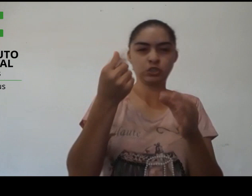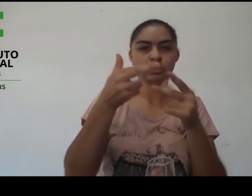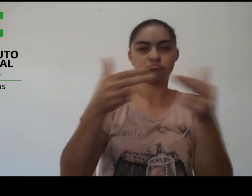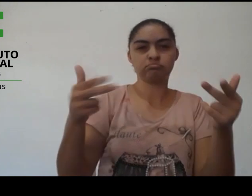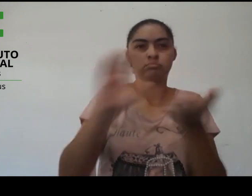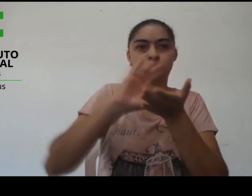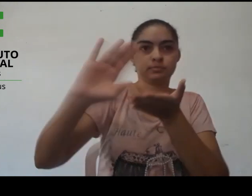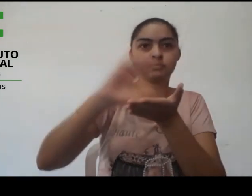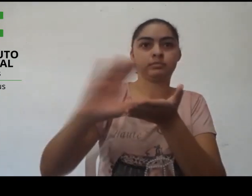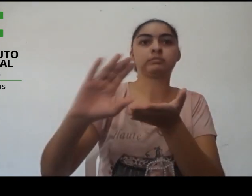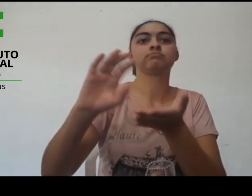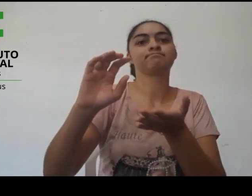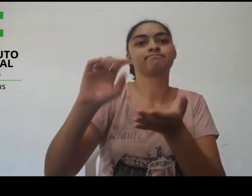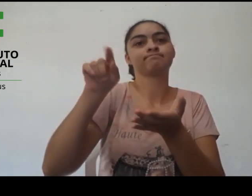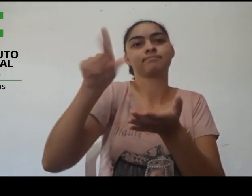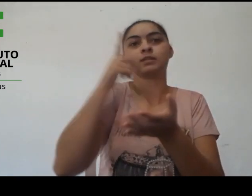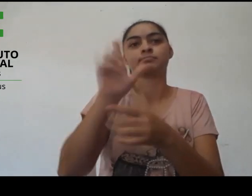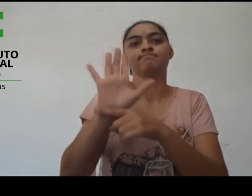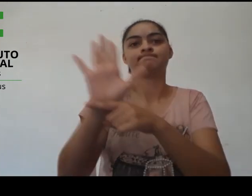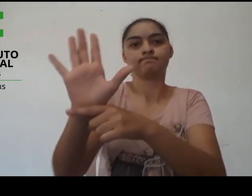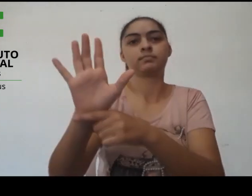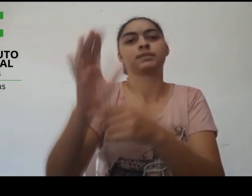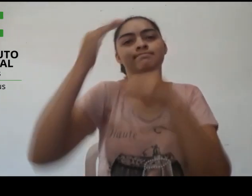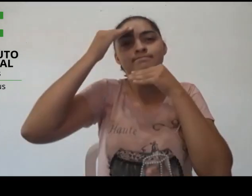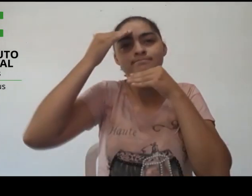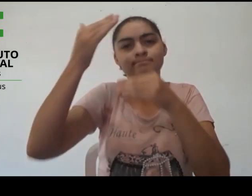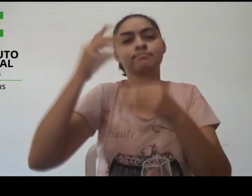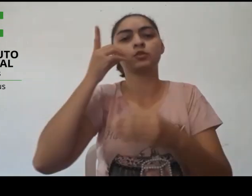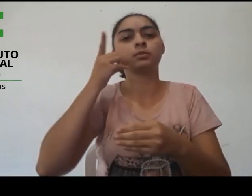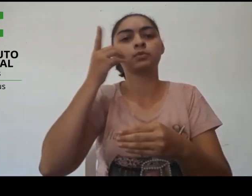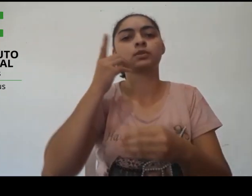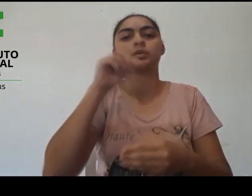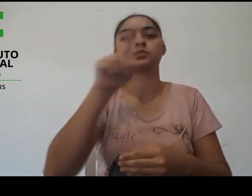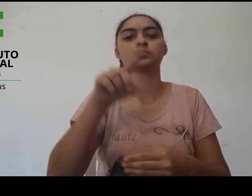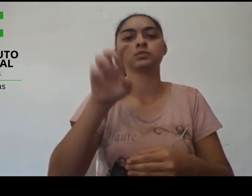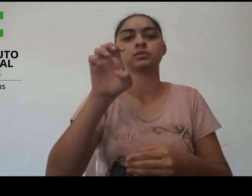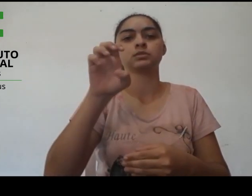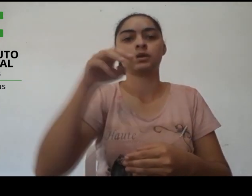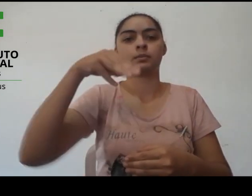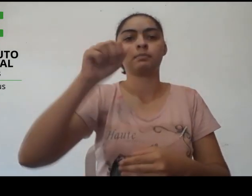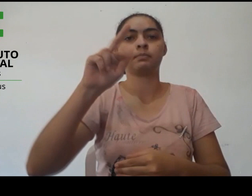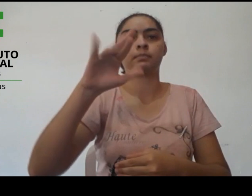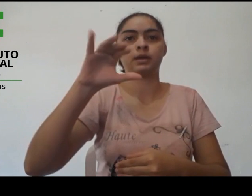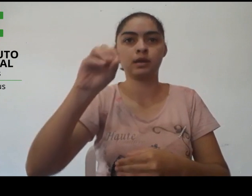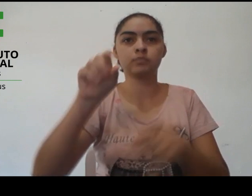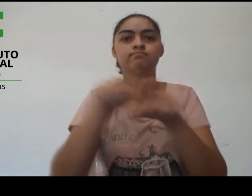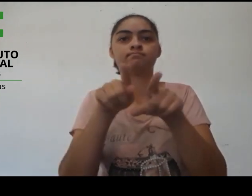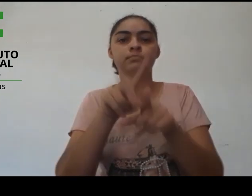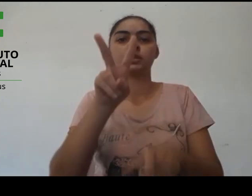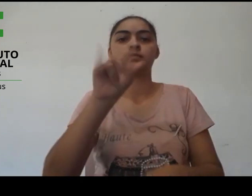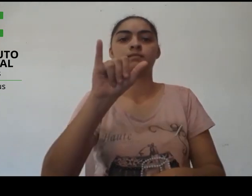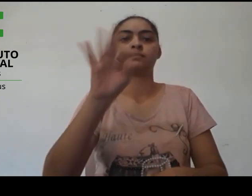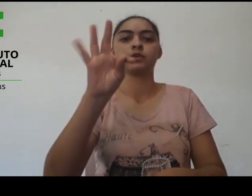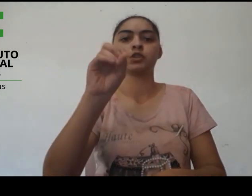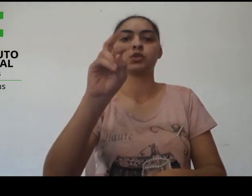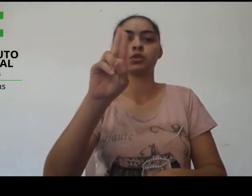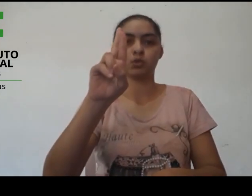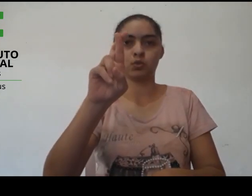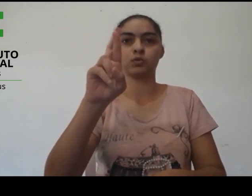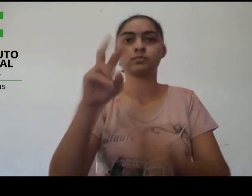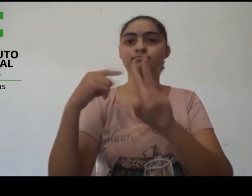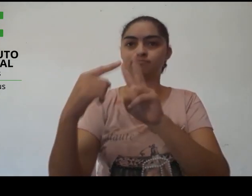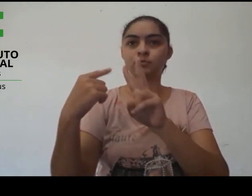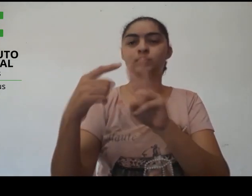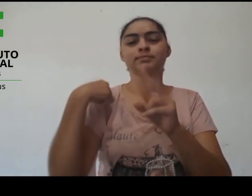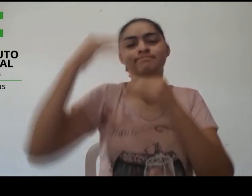resultados. Além de receber emendas parlamentares dos deputados federais Zé Mário e Vitor Hugo, aos quais eu